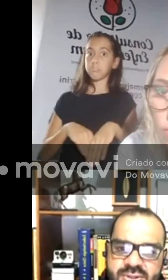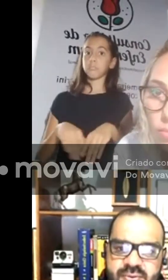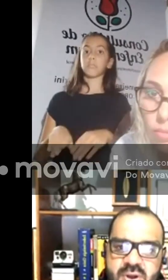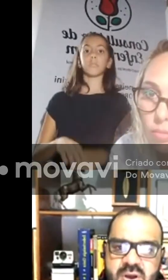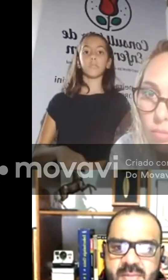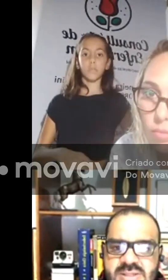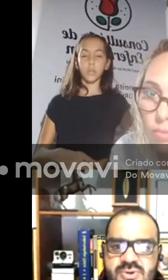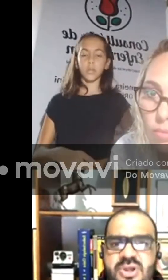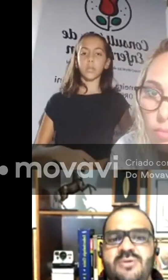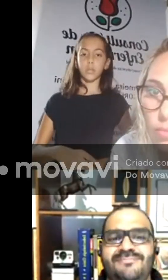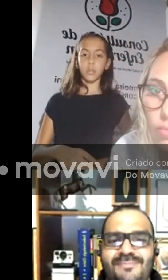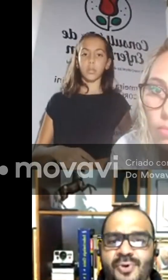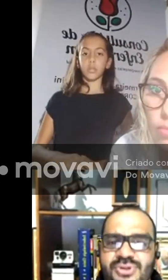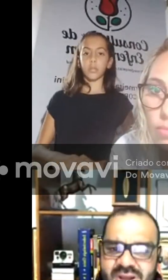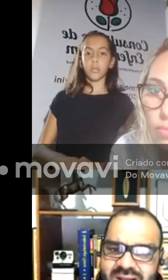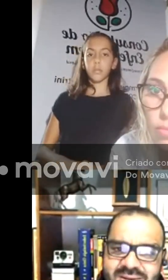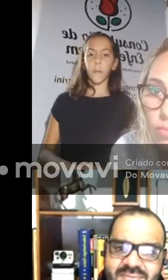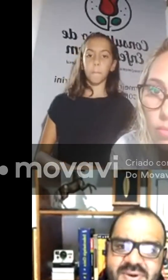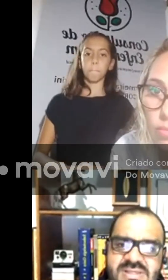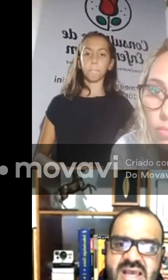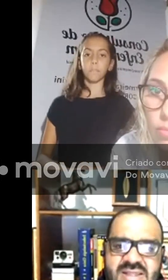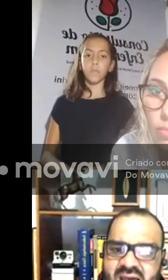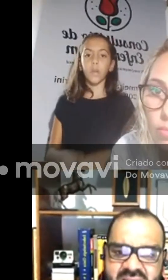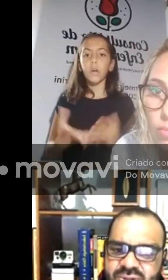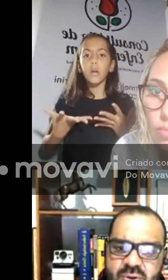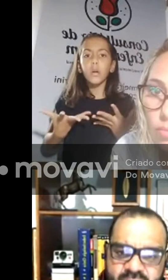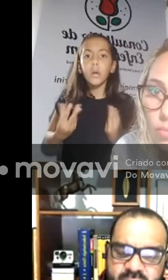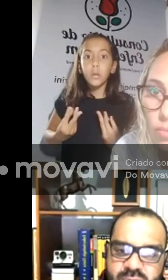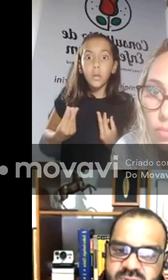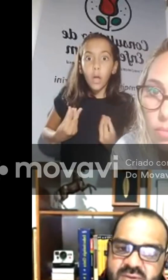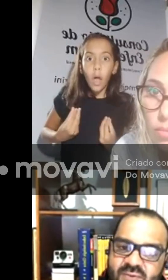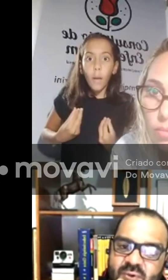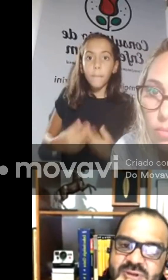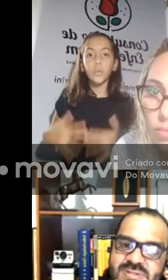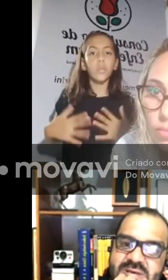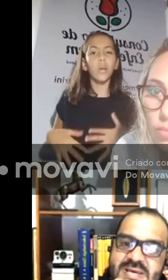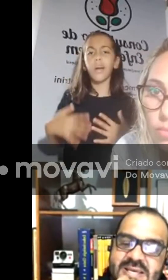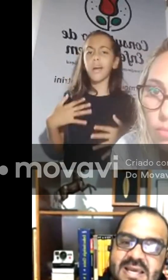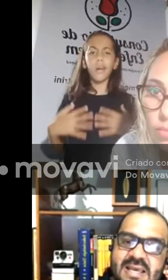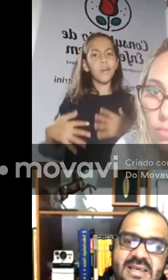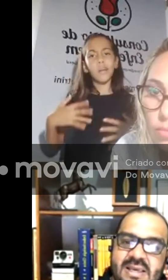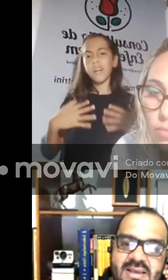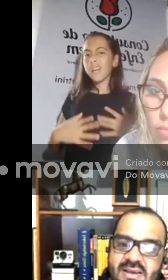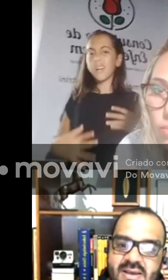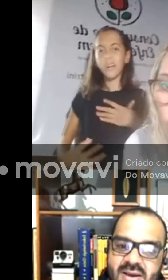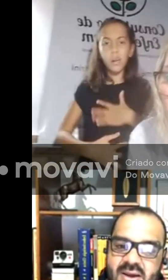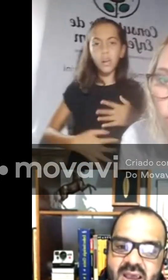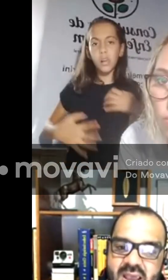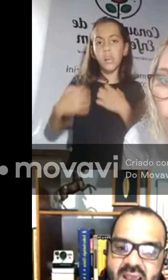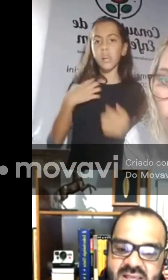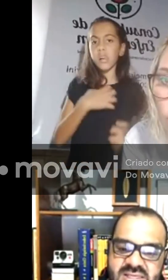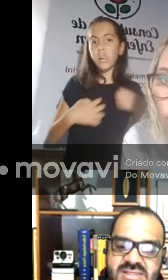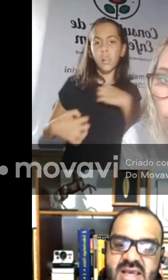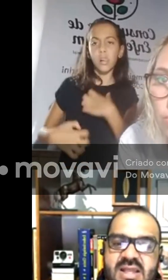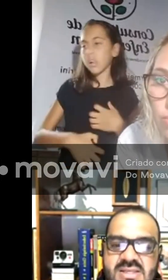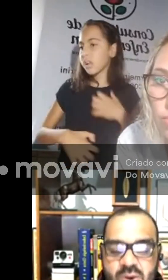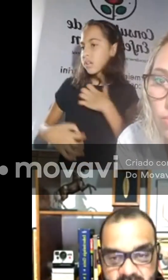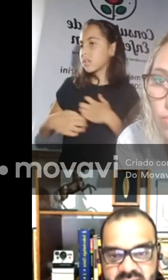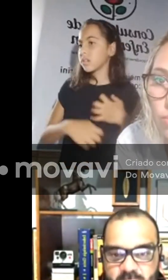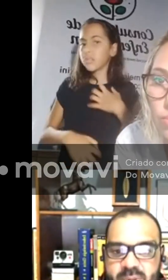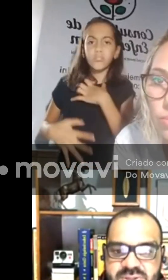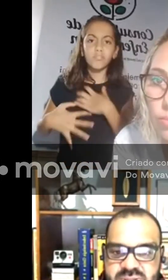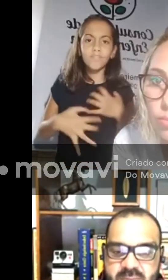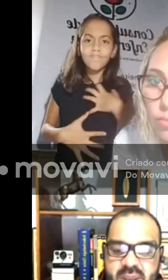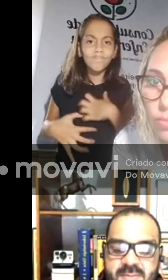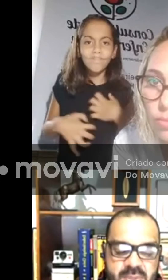tanto, mas eu tenho muita ansiedade, eu fico muito nervoso. E aí, essas ansiedades